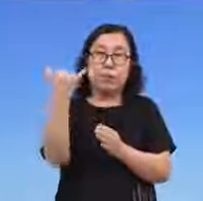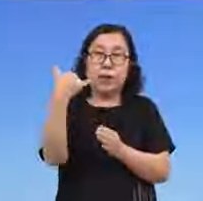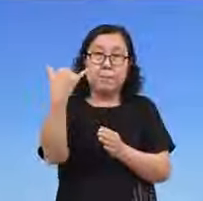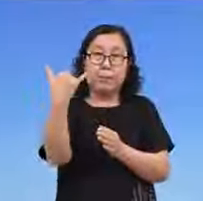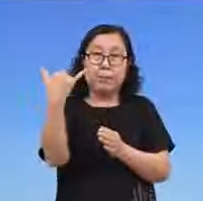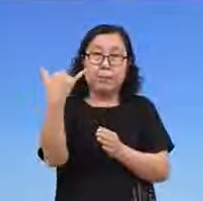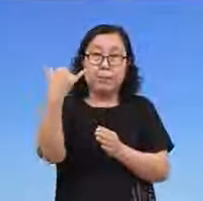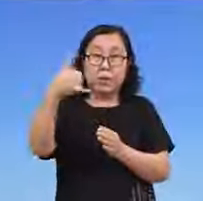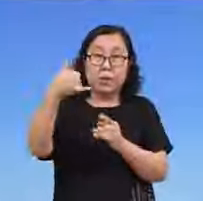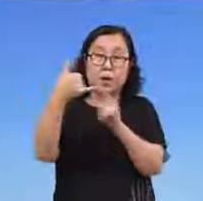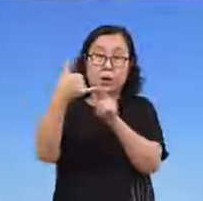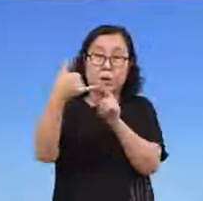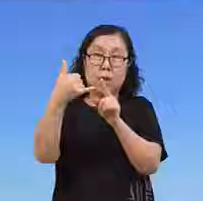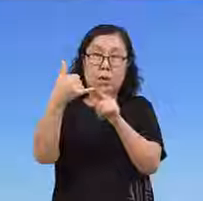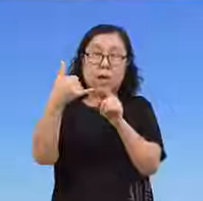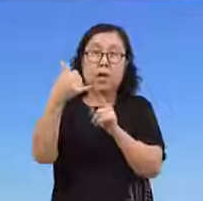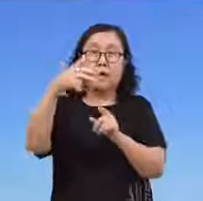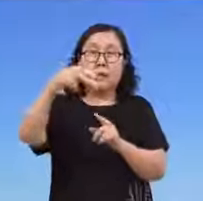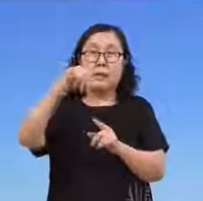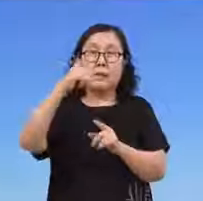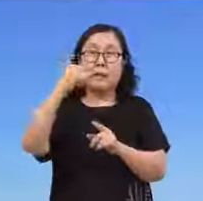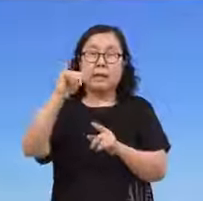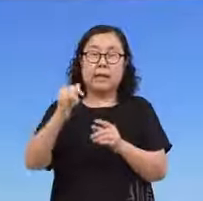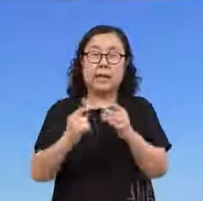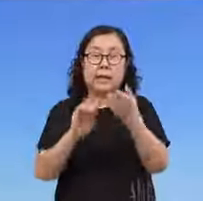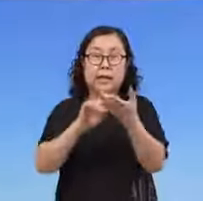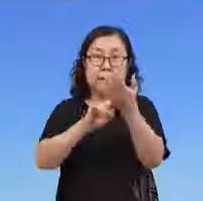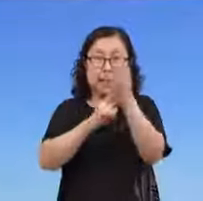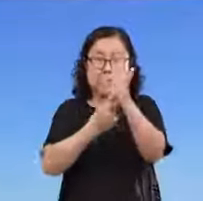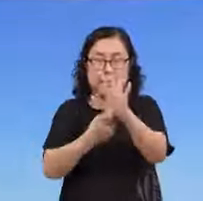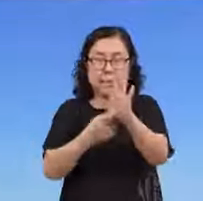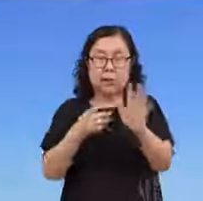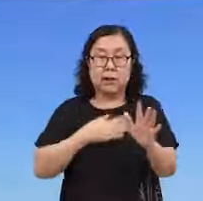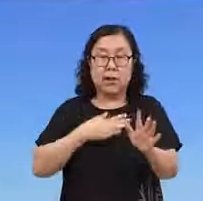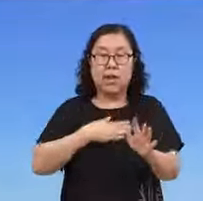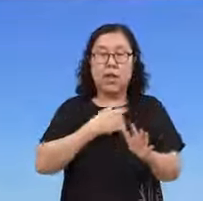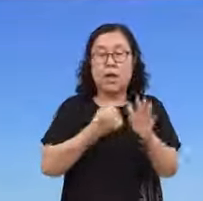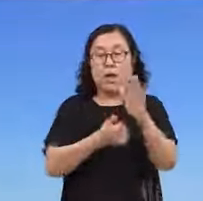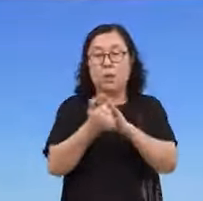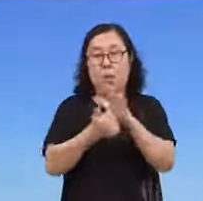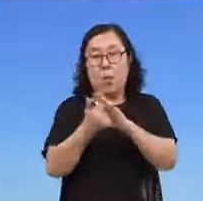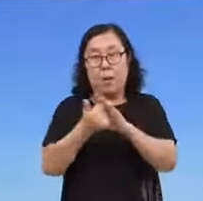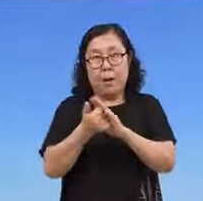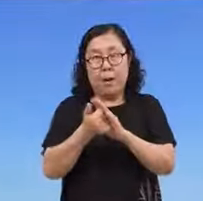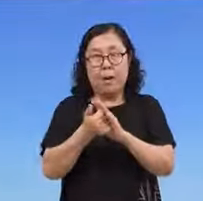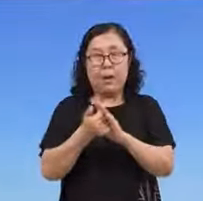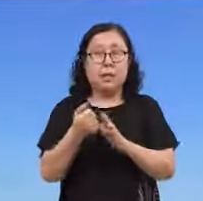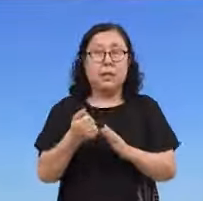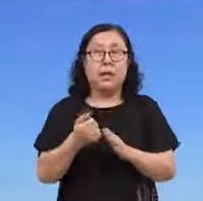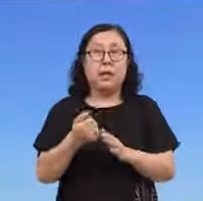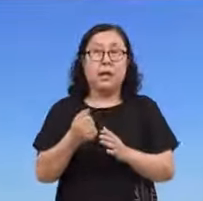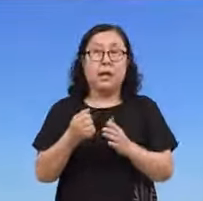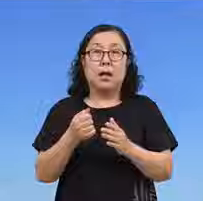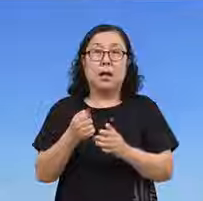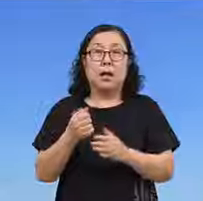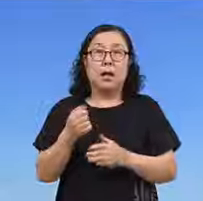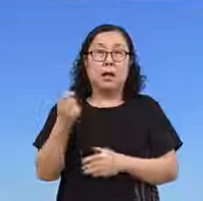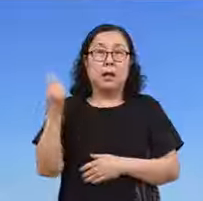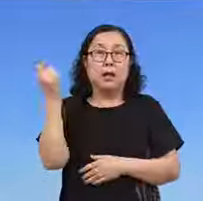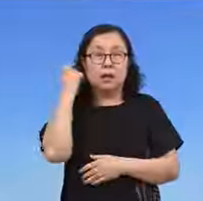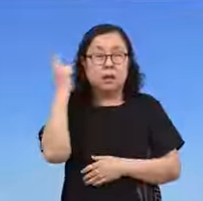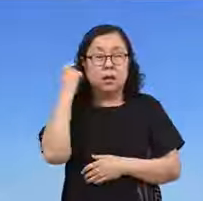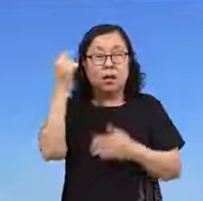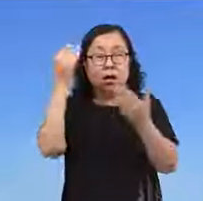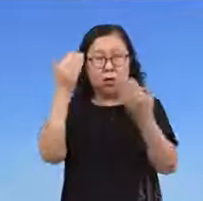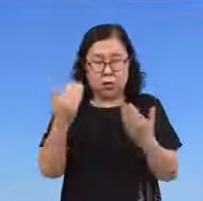그 지니의 실체 존재 이런 데 관심이 하나도 없고 그냥 내 어떤 소음만 들어주는 어떤 실체가 좀 누군지